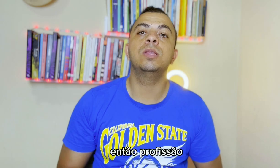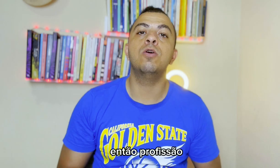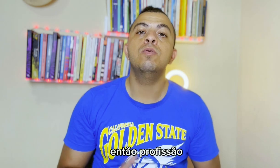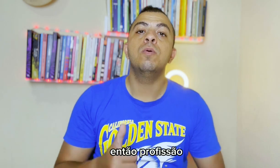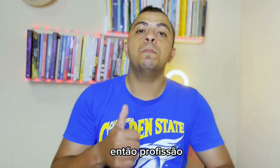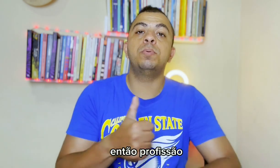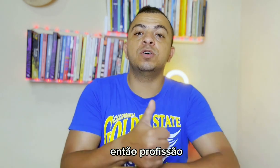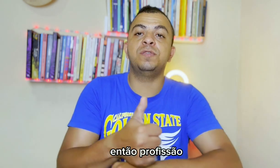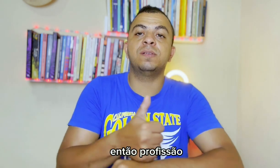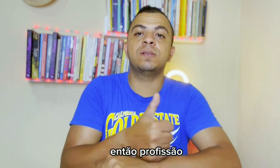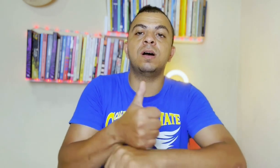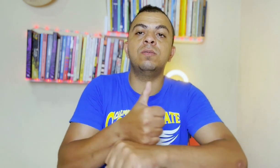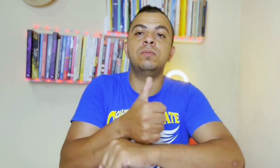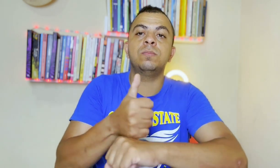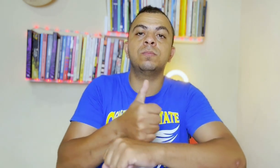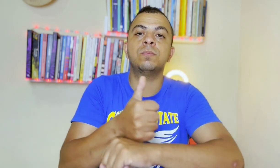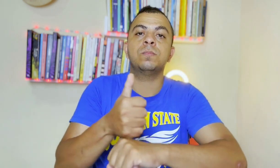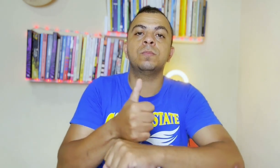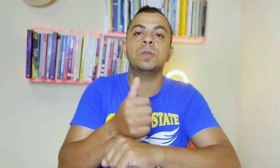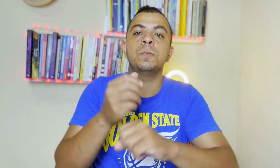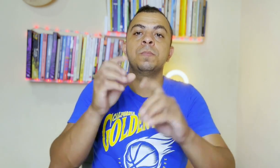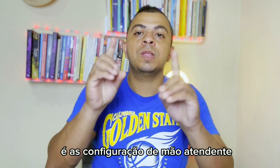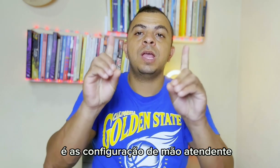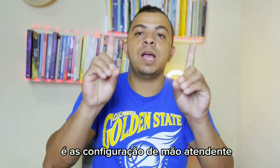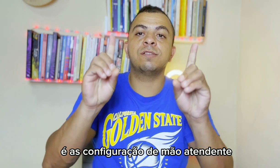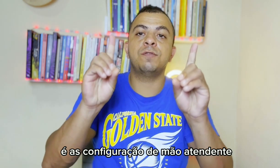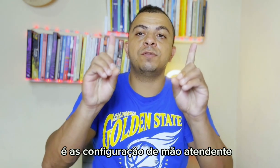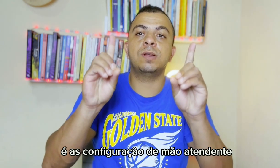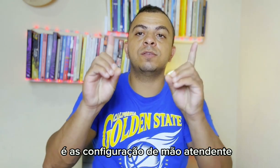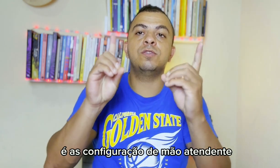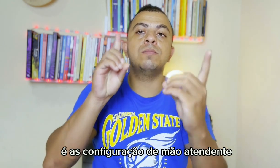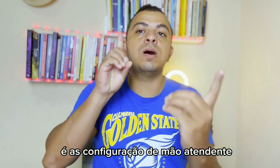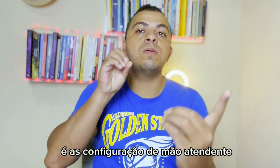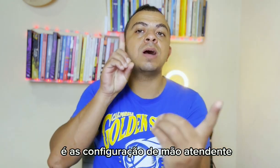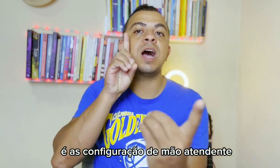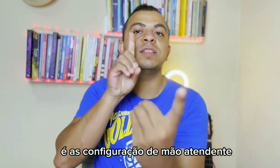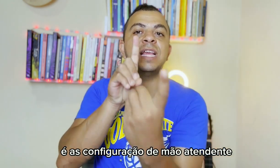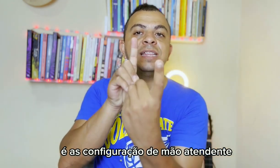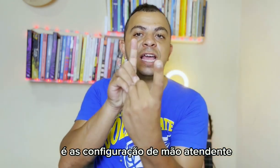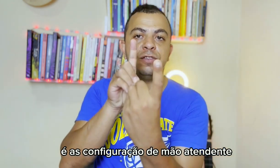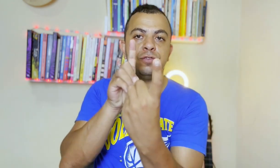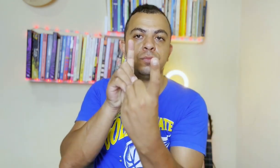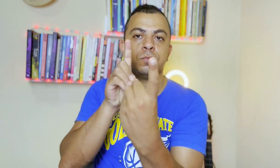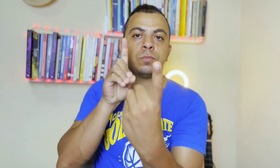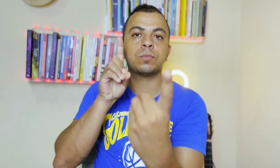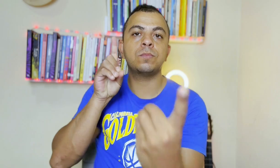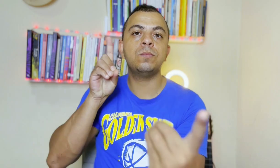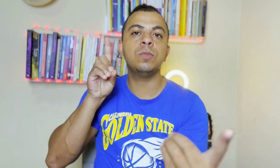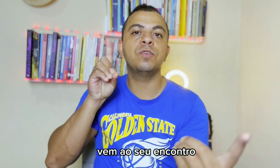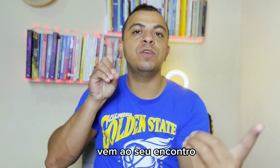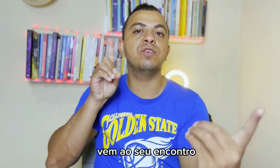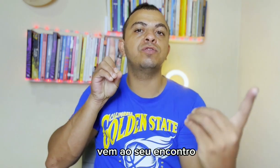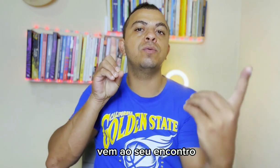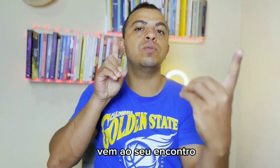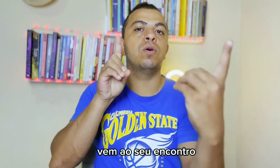Então, profissão, essa configuração de mão, atendente. Vem ao seu